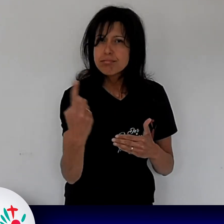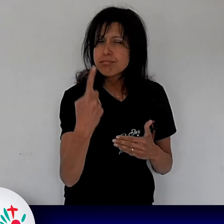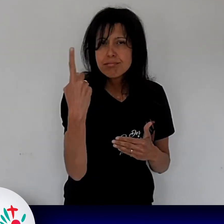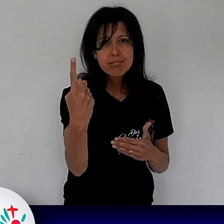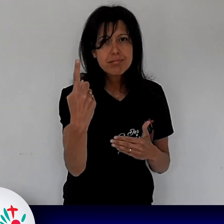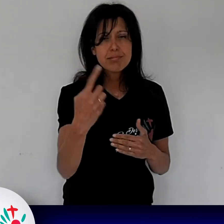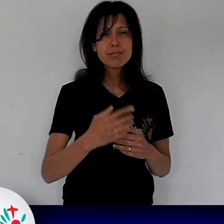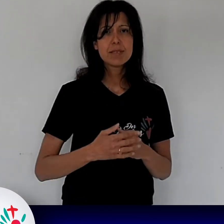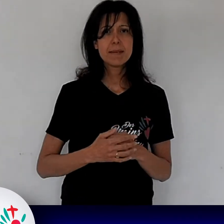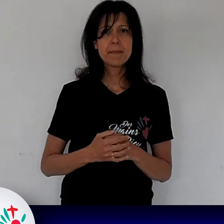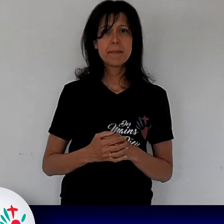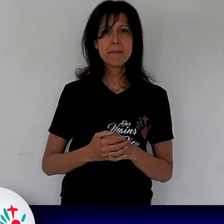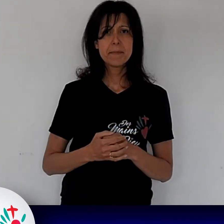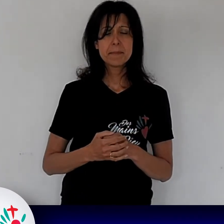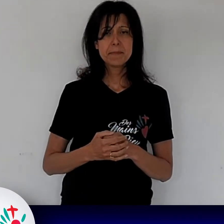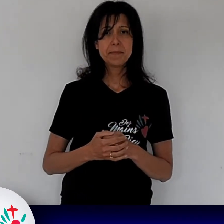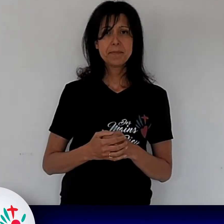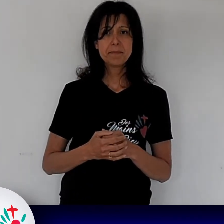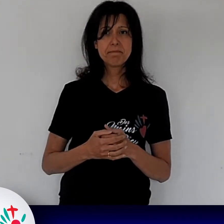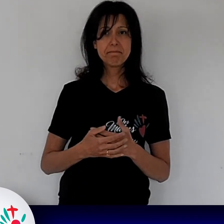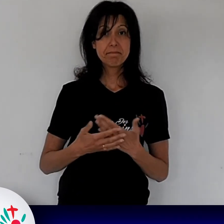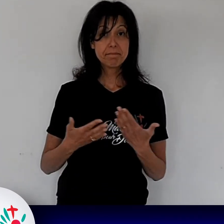C'est pourquoi, frères et sœurs, aussi, nous devons